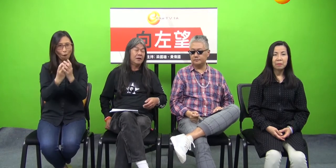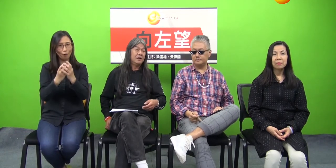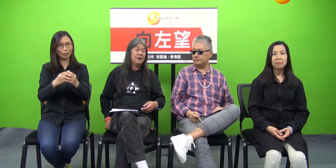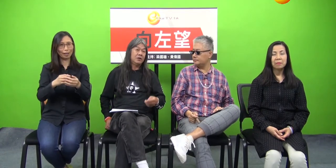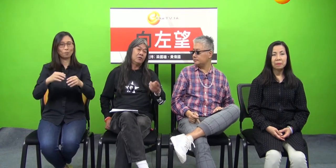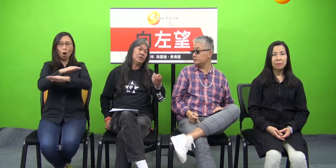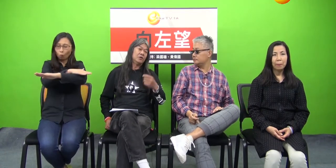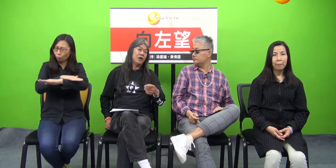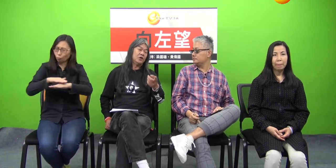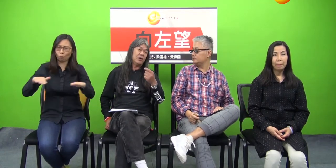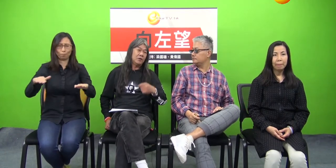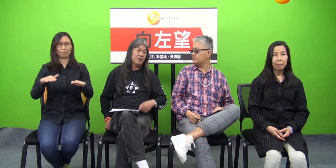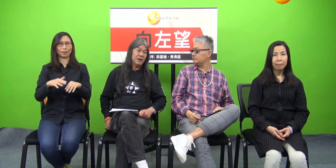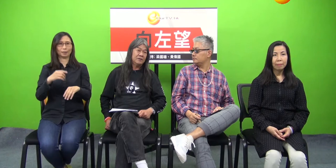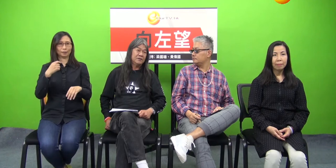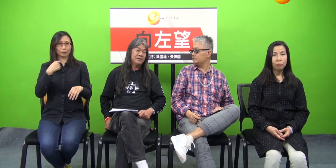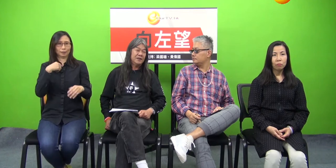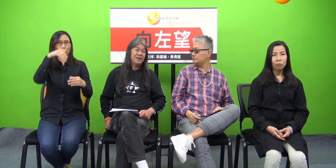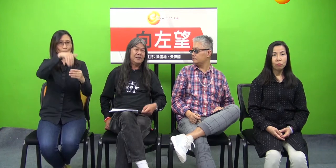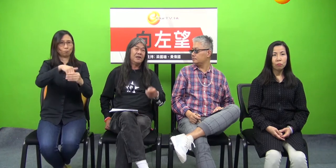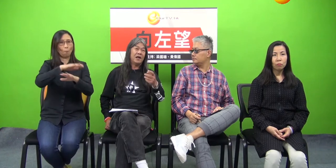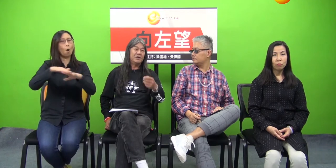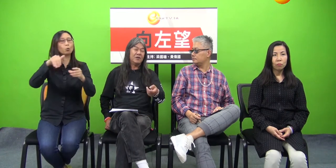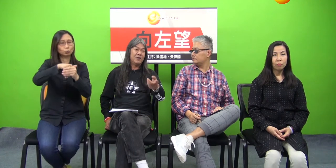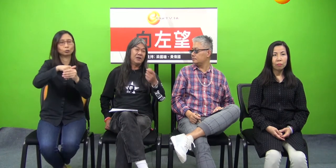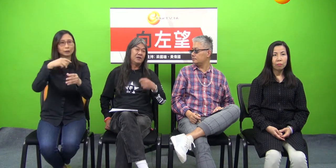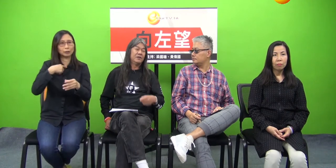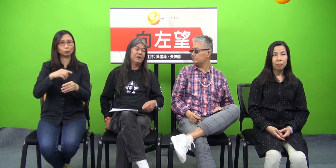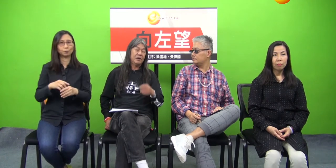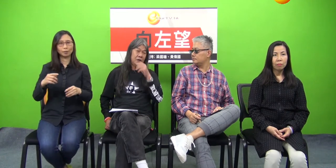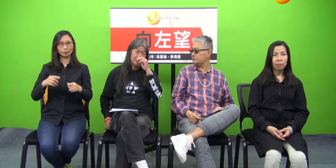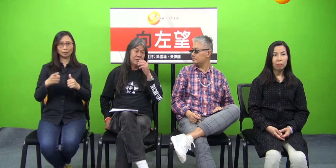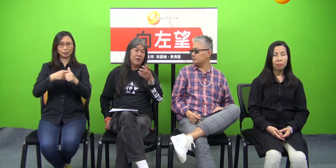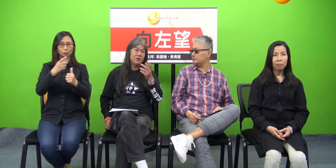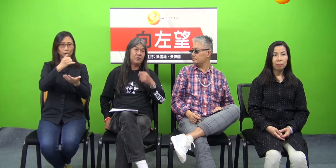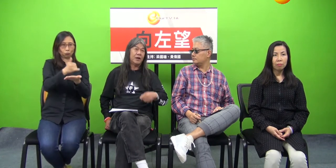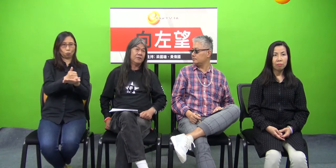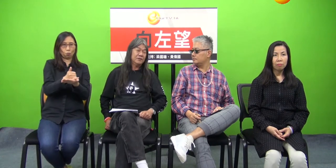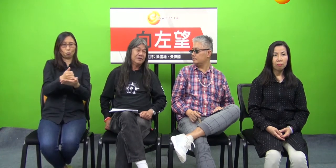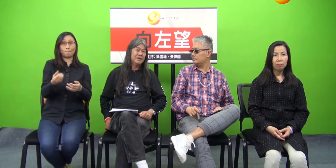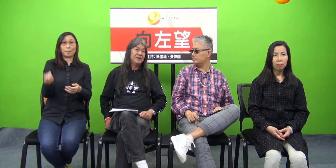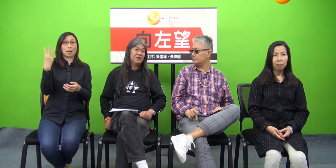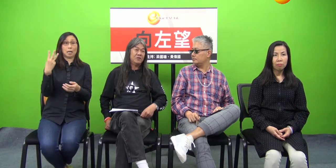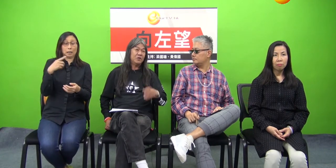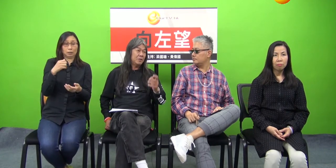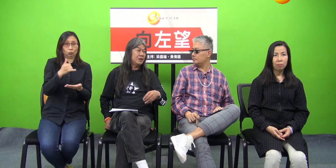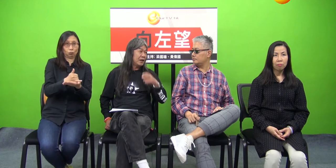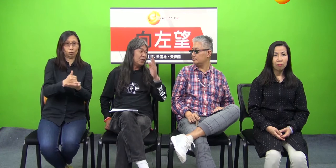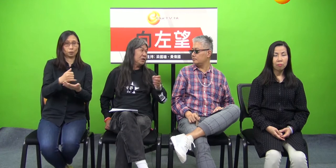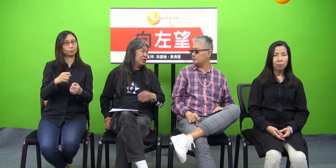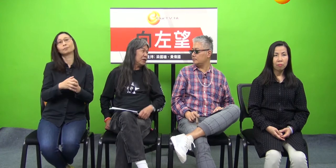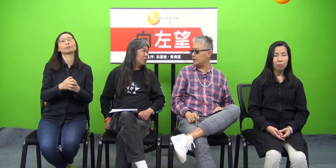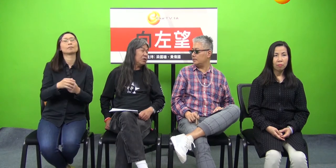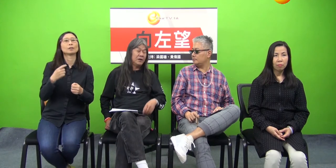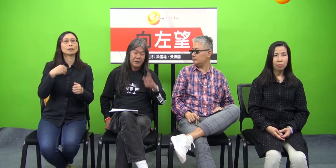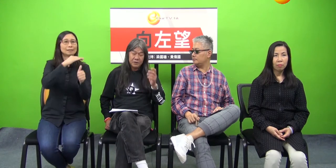啊。喂，到你坐穩個江山，你先搞鎮反呢、這個鎮反縮反，鎮反縮反咩？即係殺國民